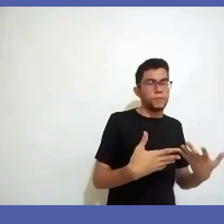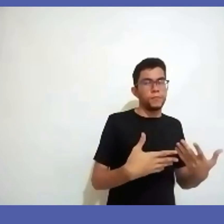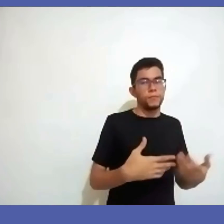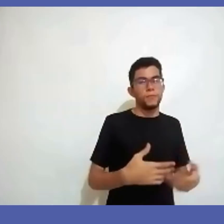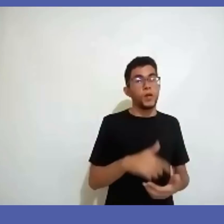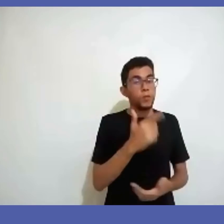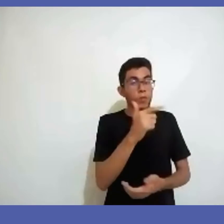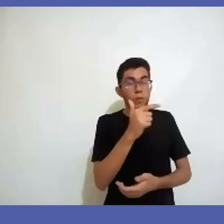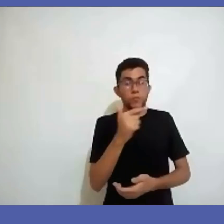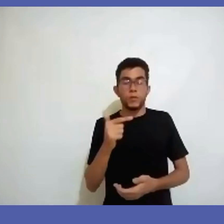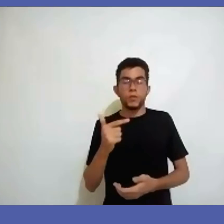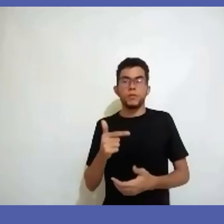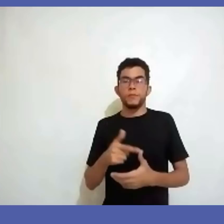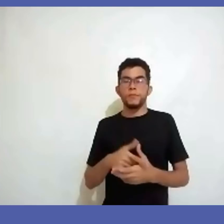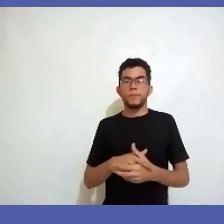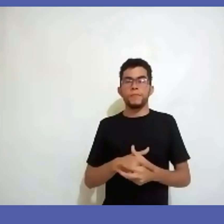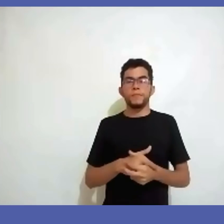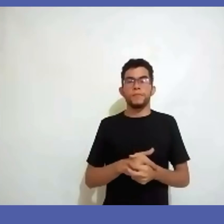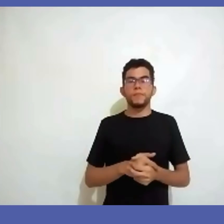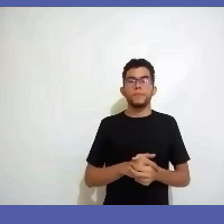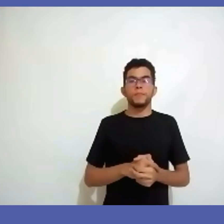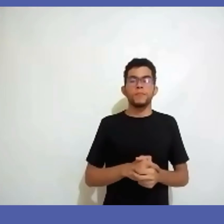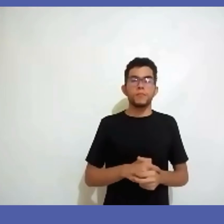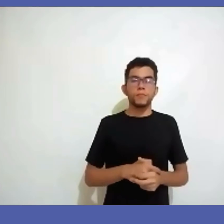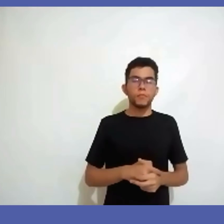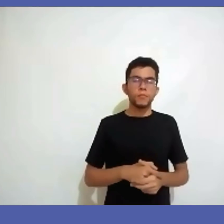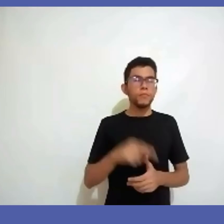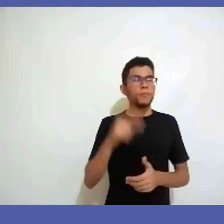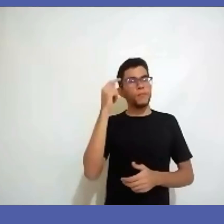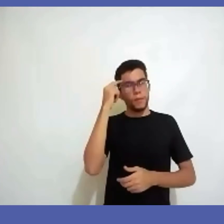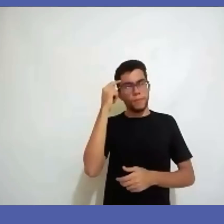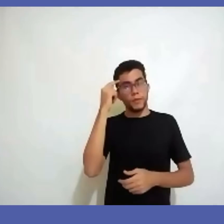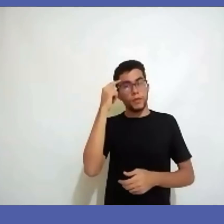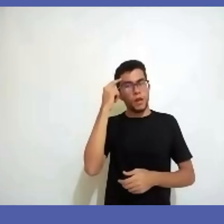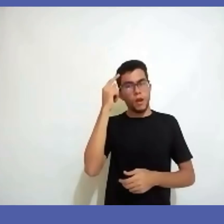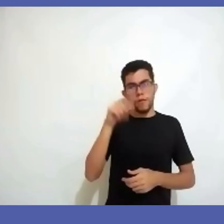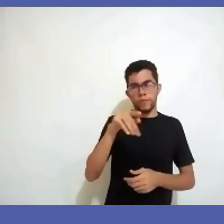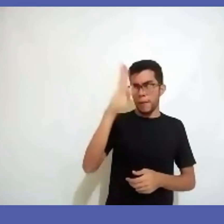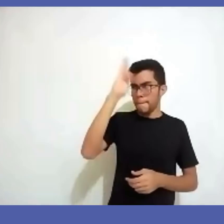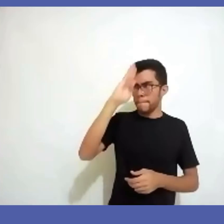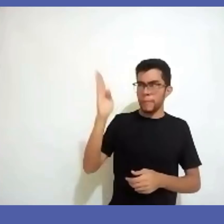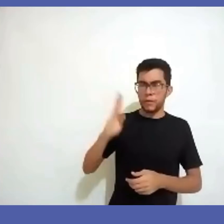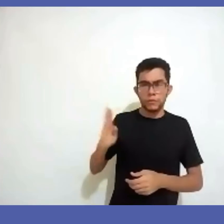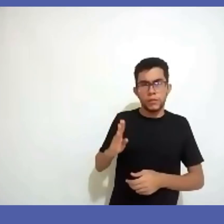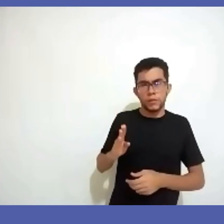irmãos, imagina você brasileiro, de um dia para o outro desaparece o Brasil.